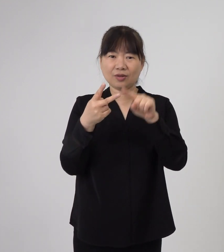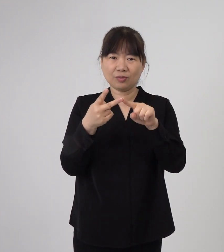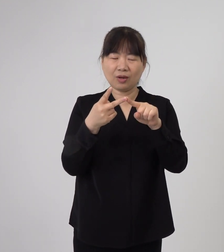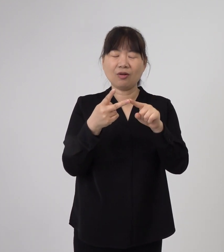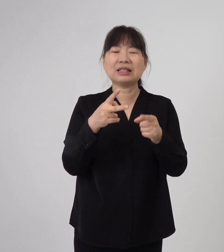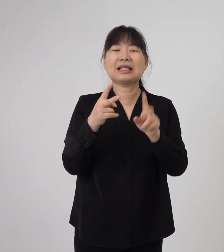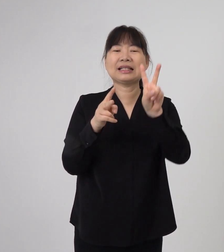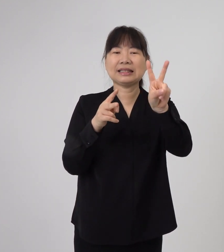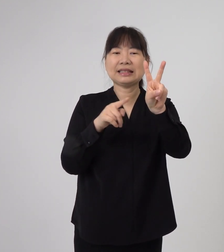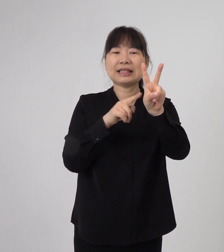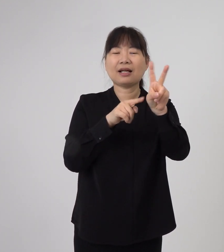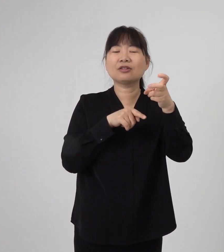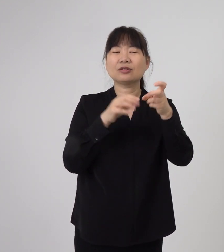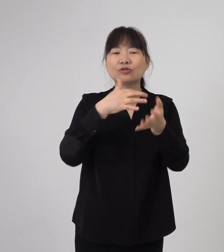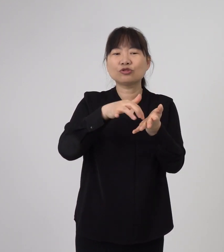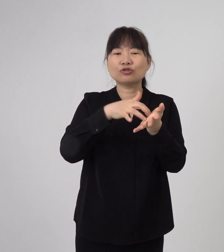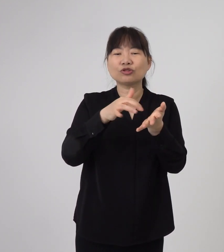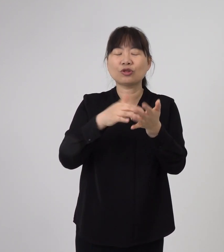확정적 수예요.